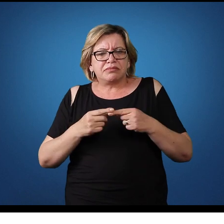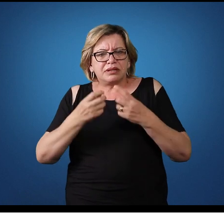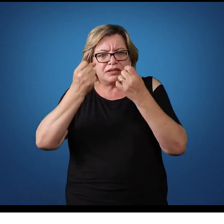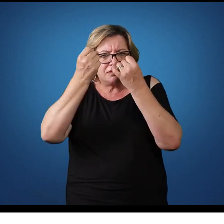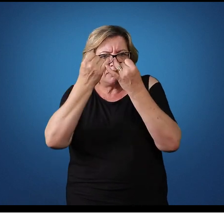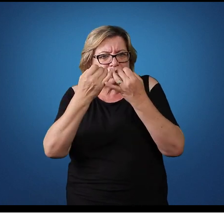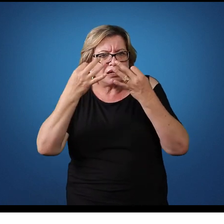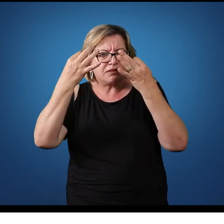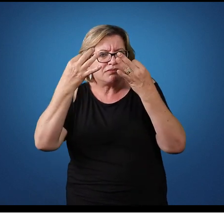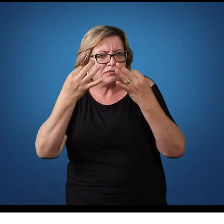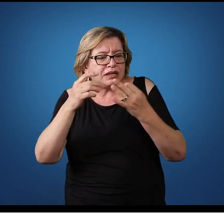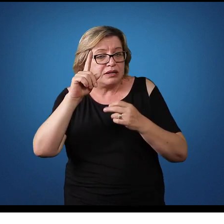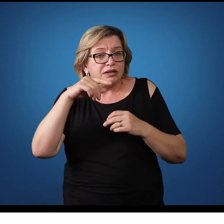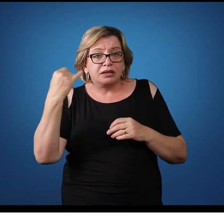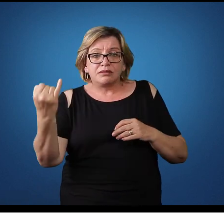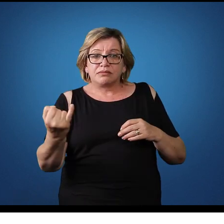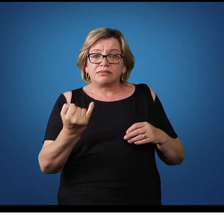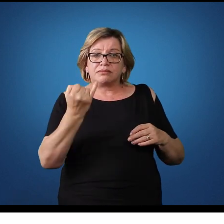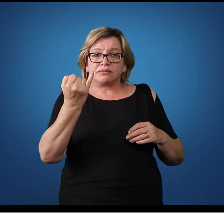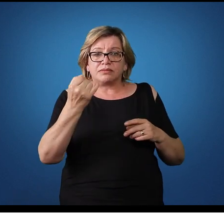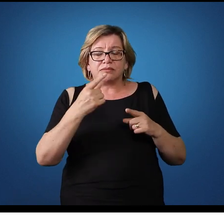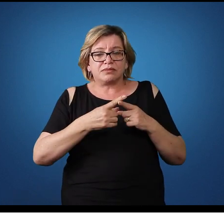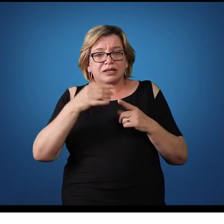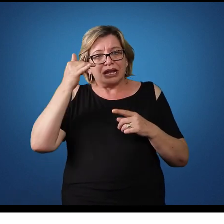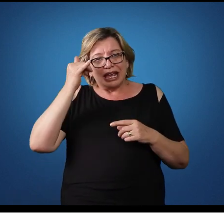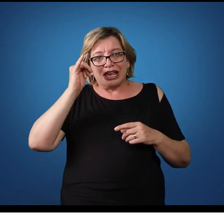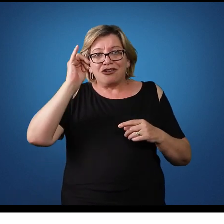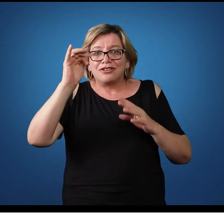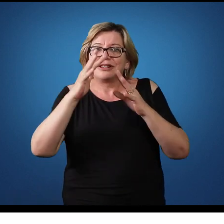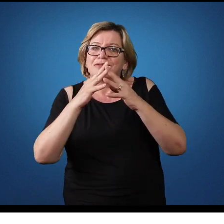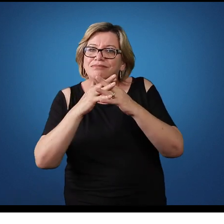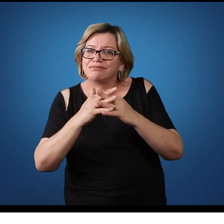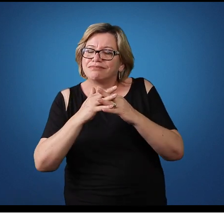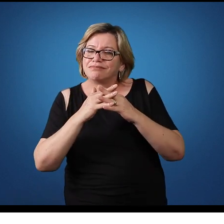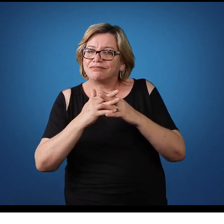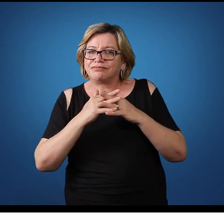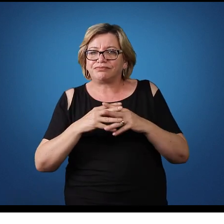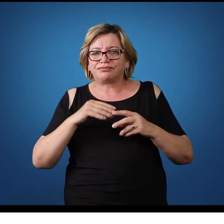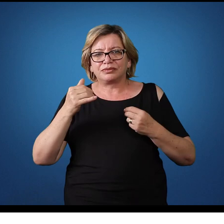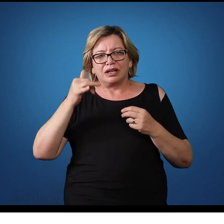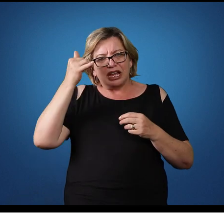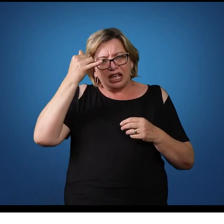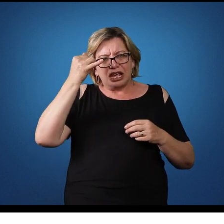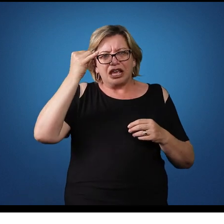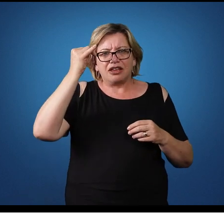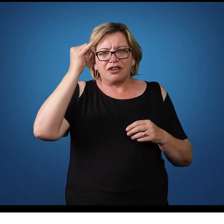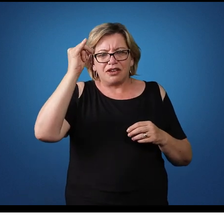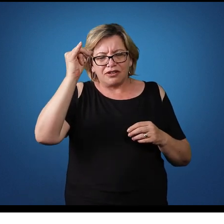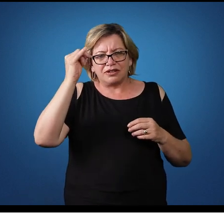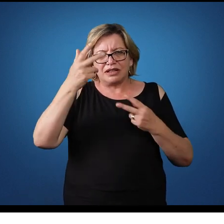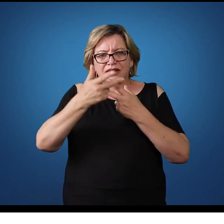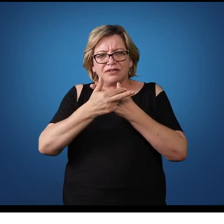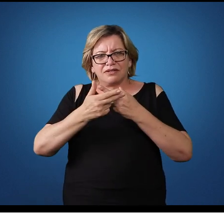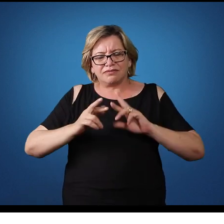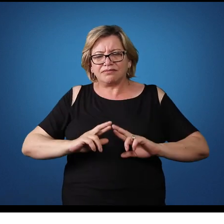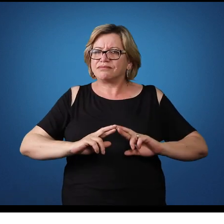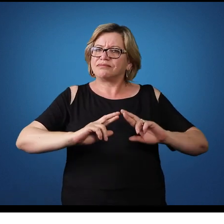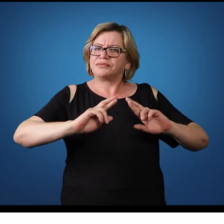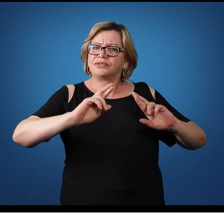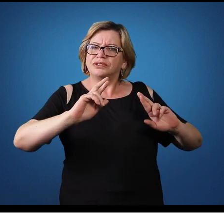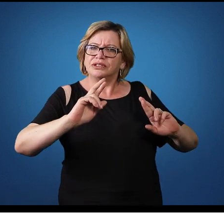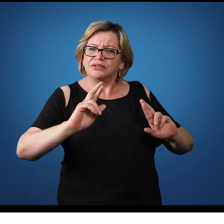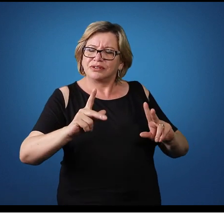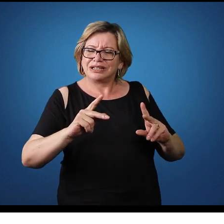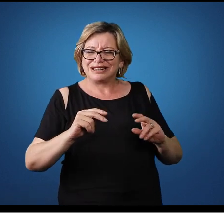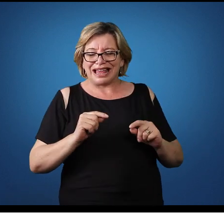categorias corretas é muito importante, porque evita que a gente confunda coisas, evita que a gente fale de coisas diferentes como se fossem a